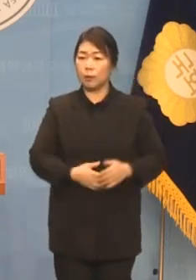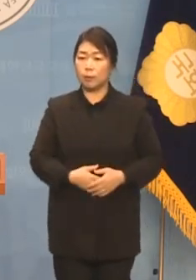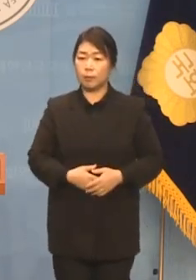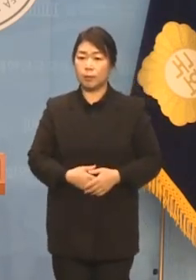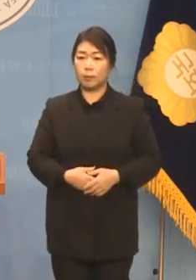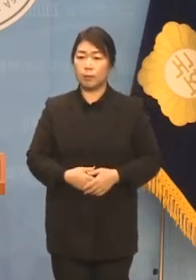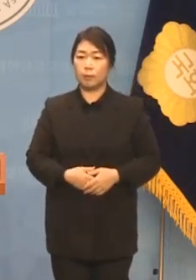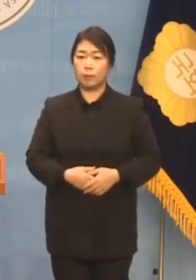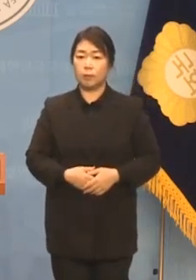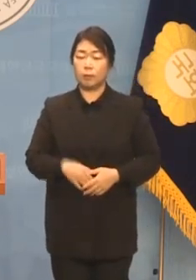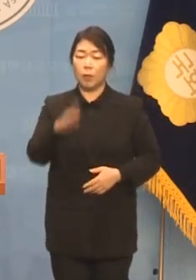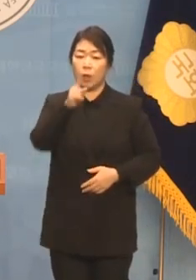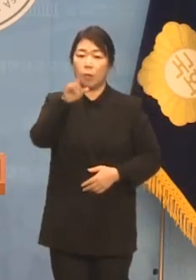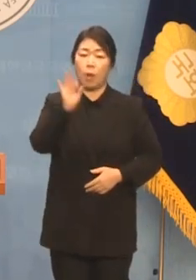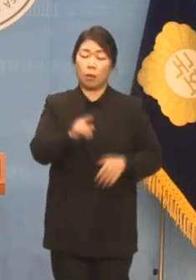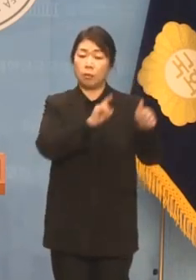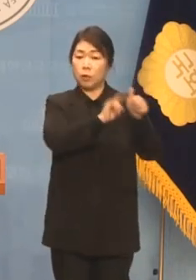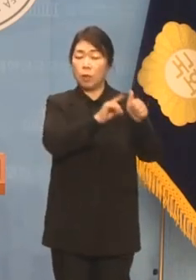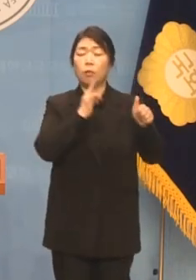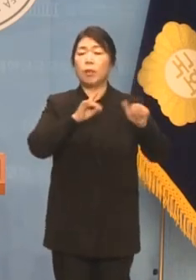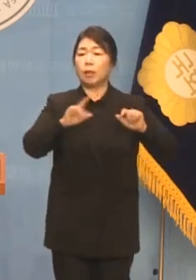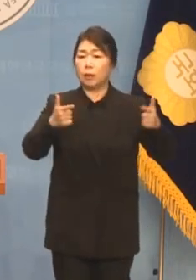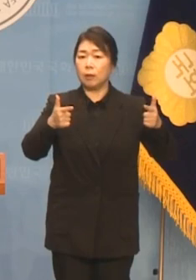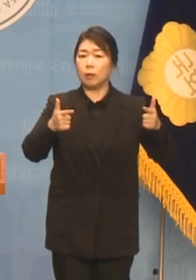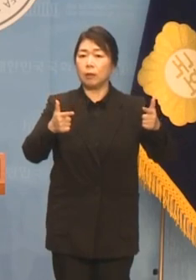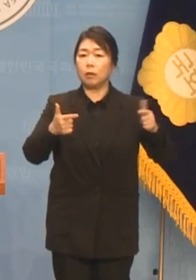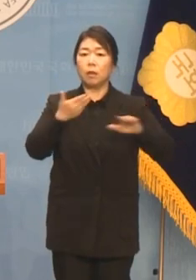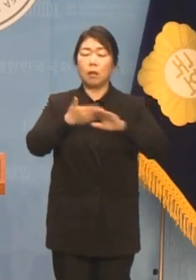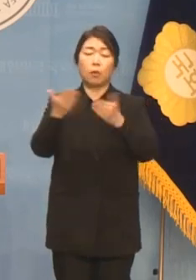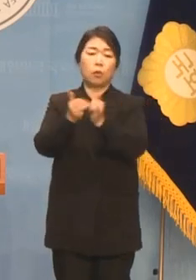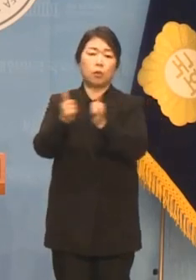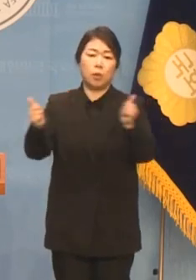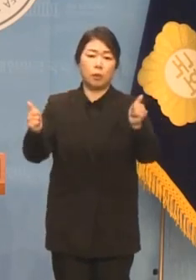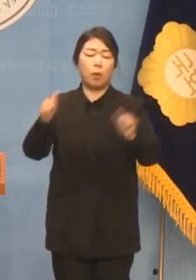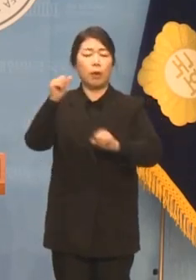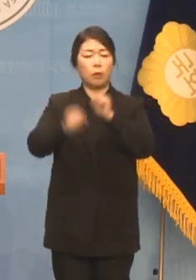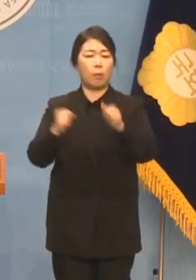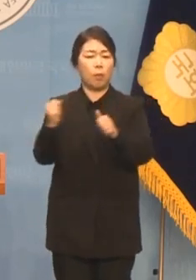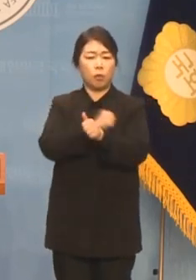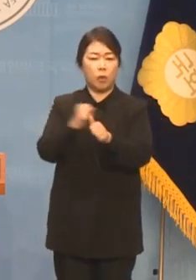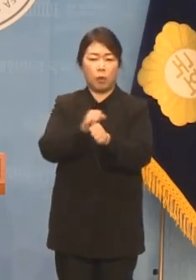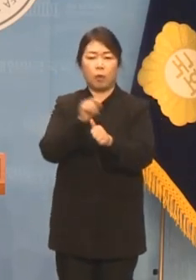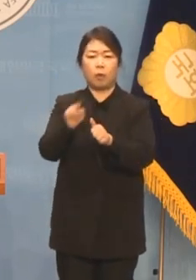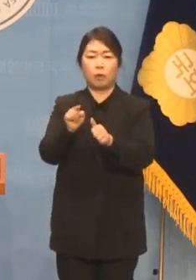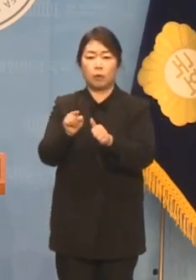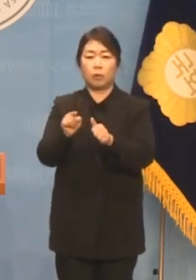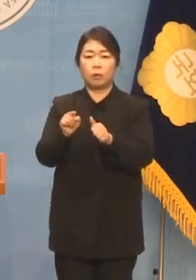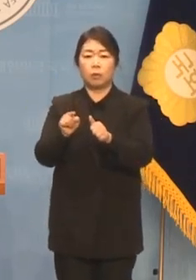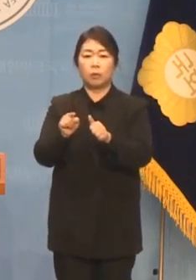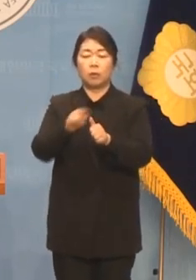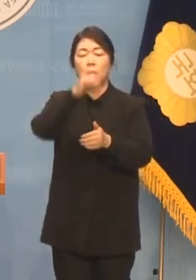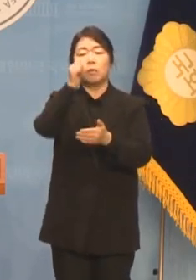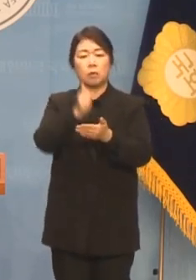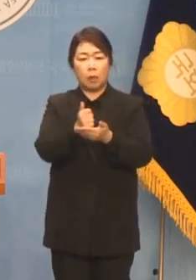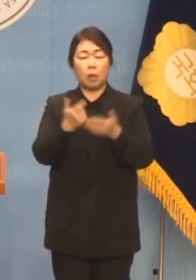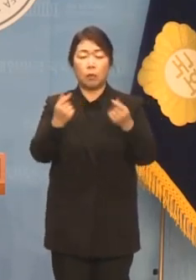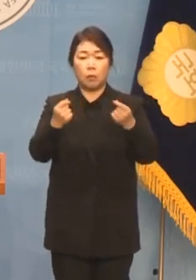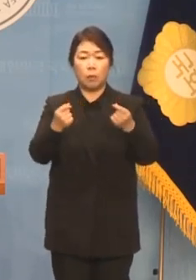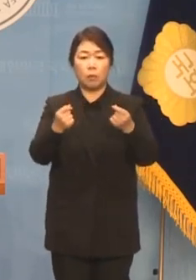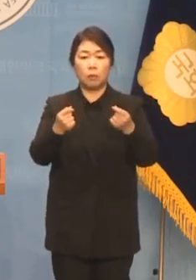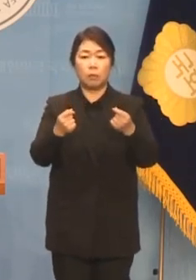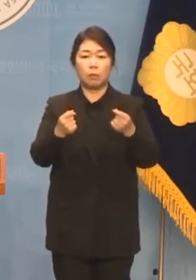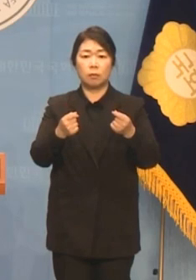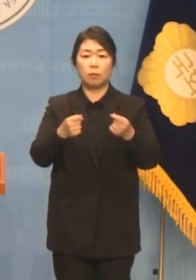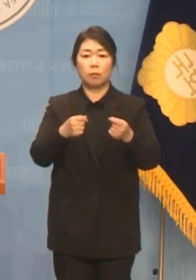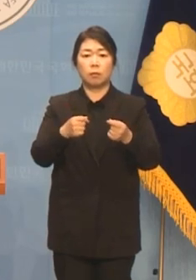않았습니다 방 사만이 아니라 다 노동자에게 한폭 범죄도 기타